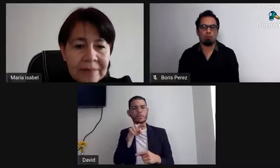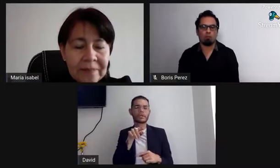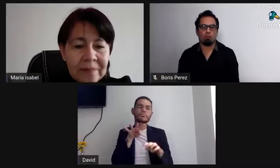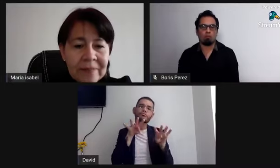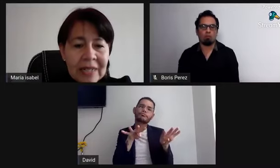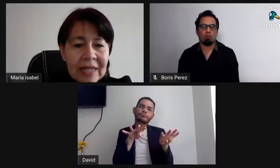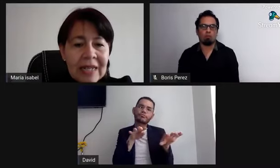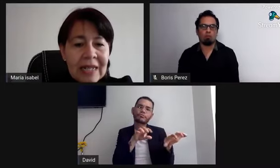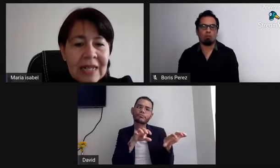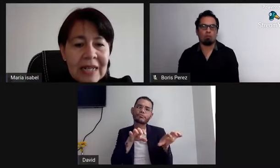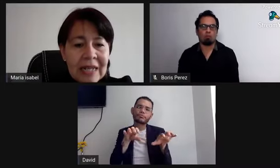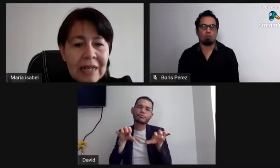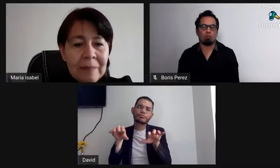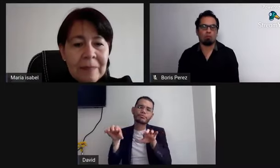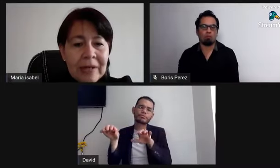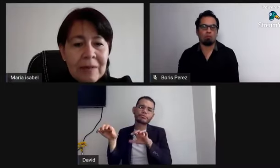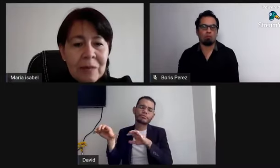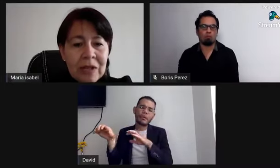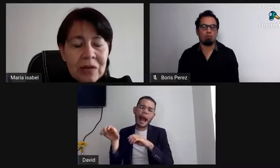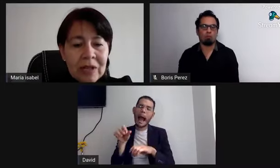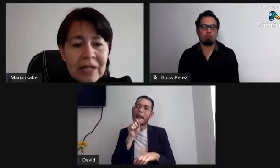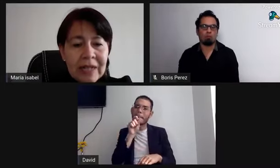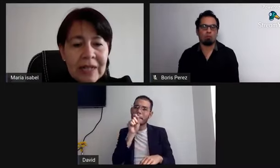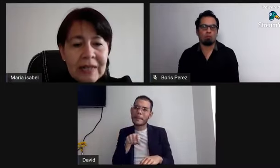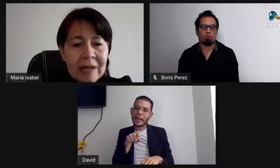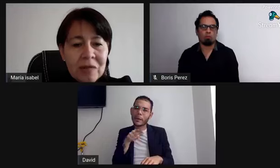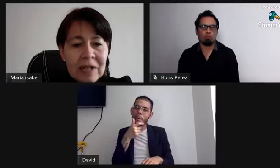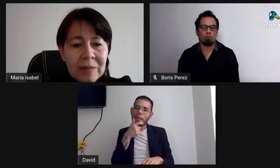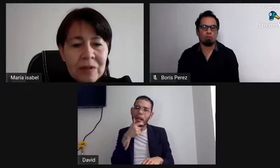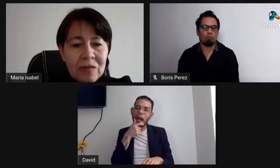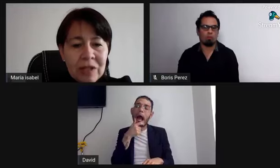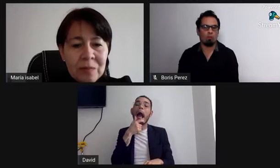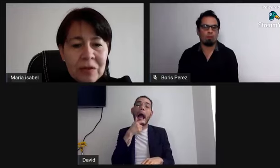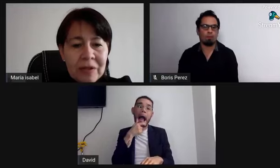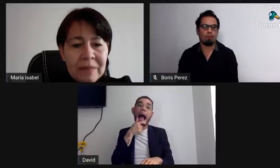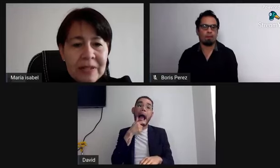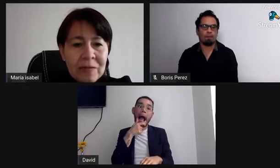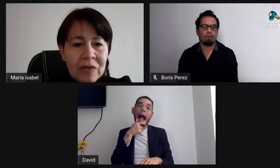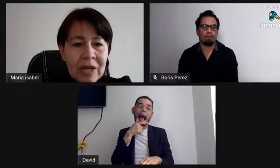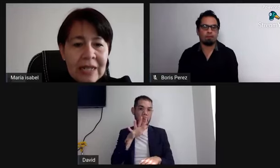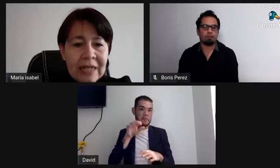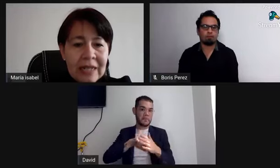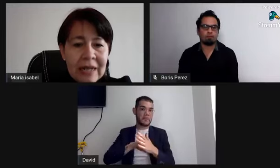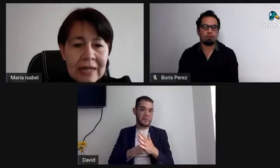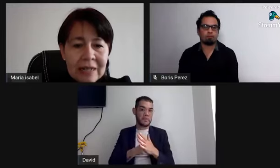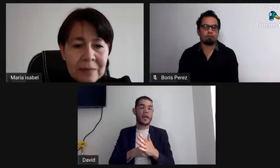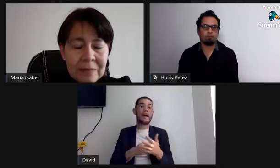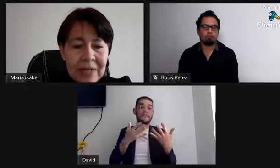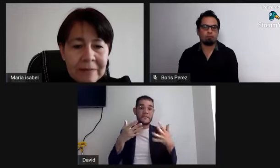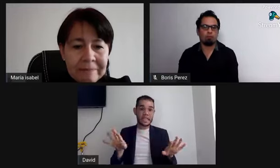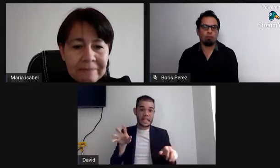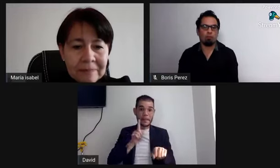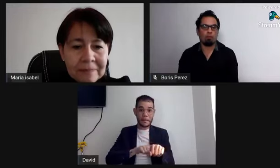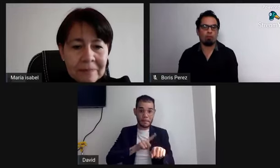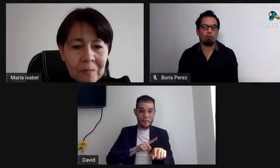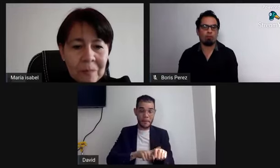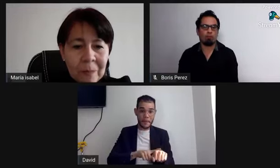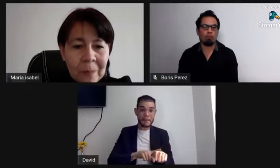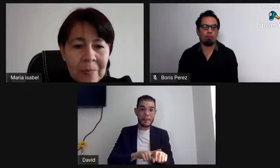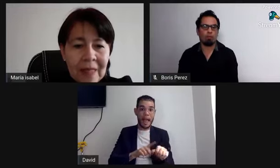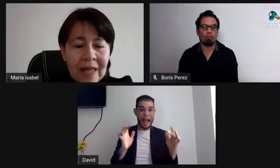mente y para el momento que entramos a las preguntas, pues empezamos a atenderlas. Bien.